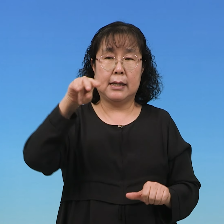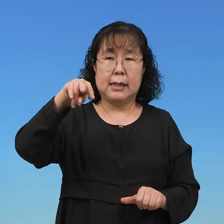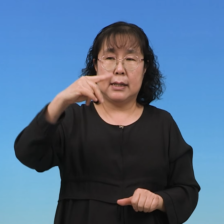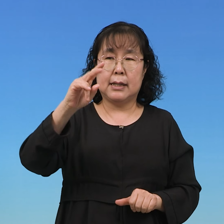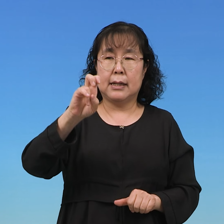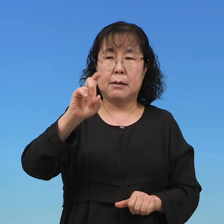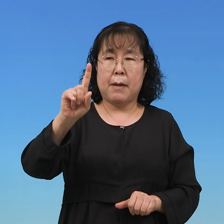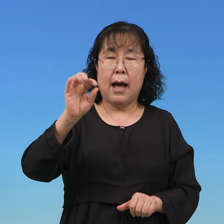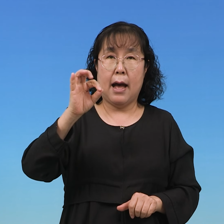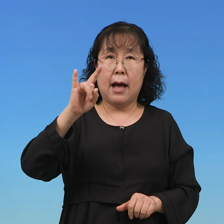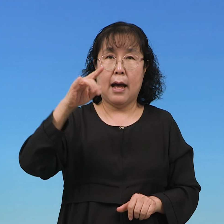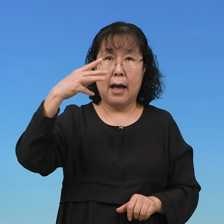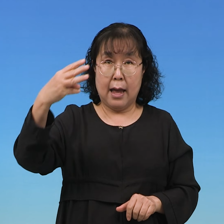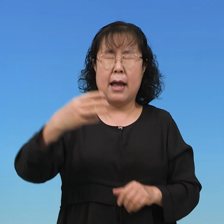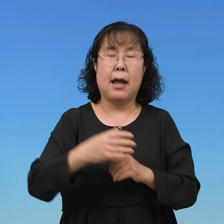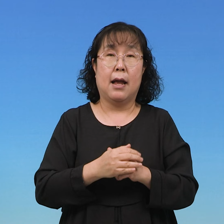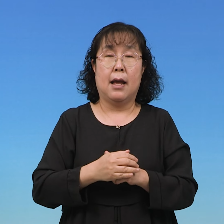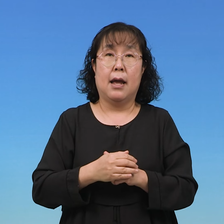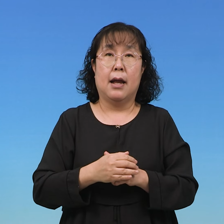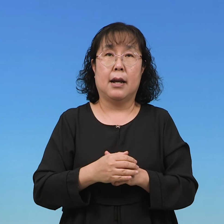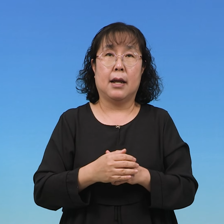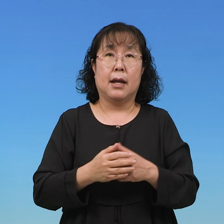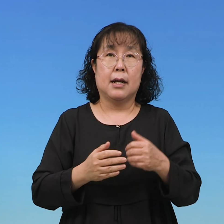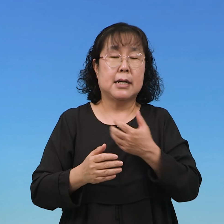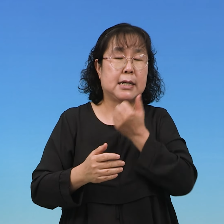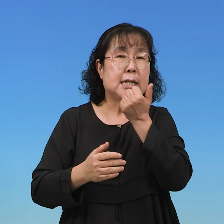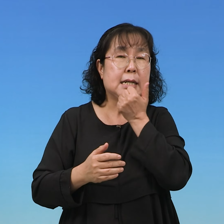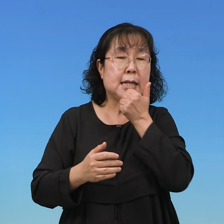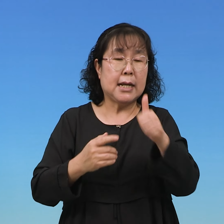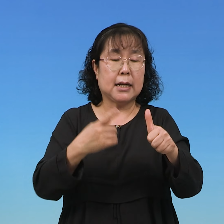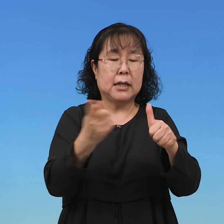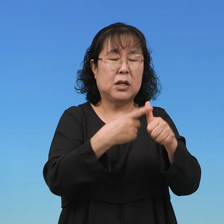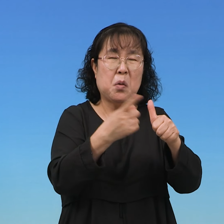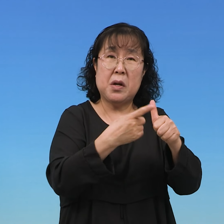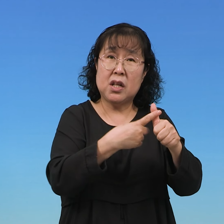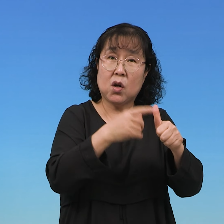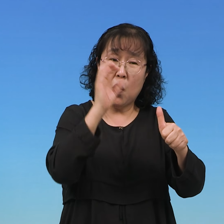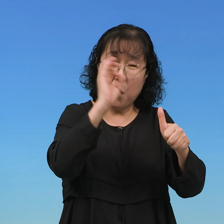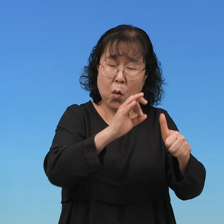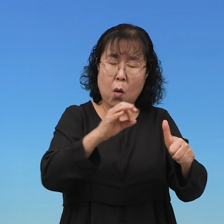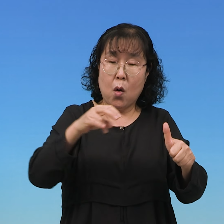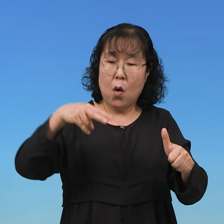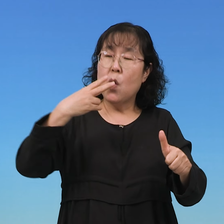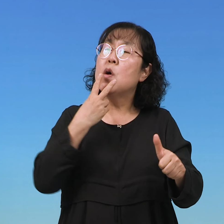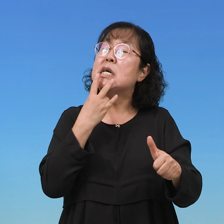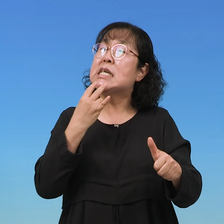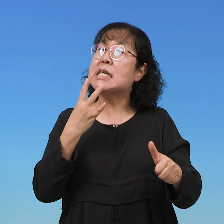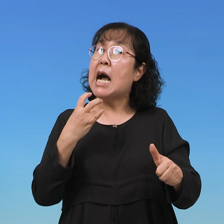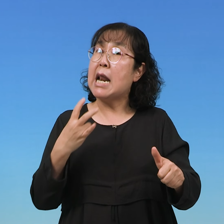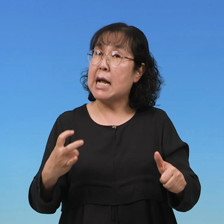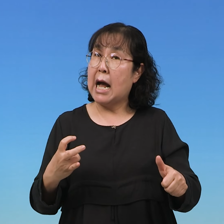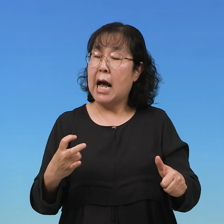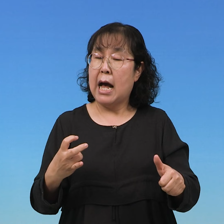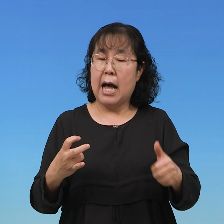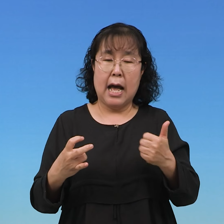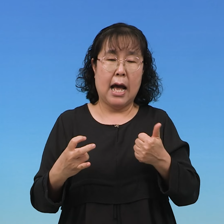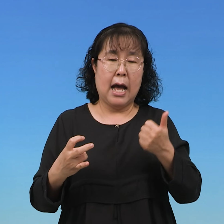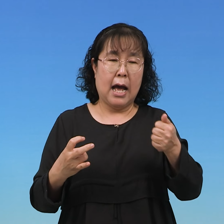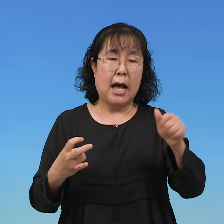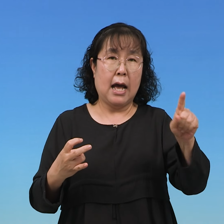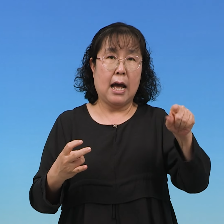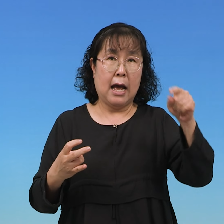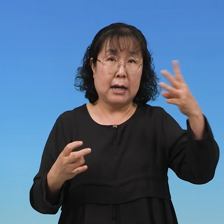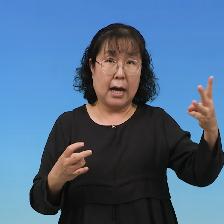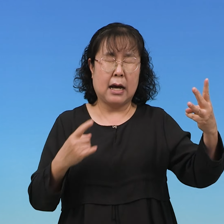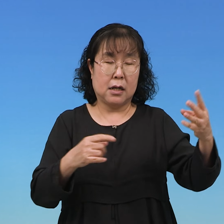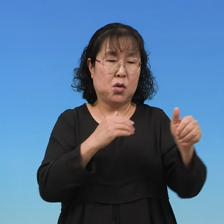이 이삭을 이제 놀리는 것을 보고 쫓아내버려요, 이 모자를. 그래서 이제 여종 하갈이 낳은